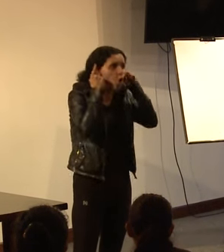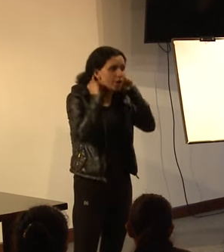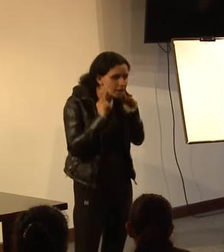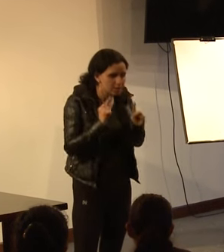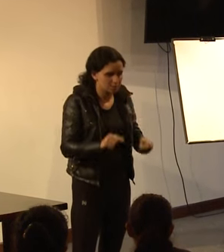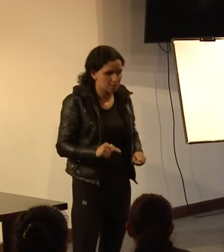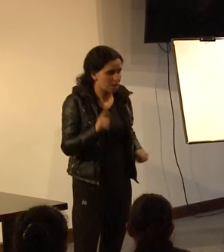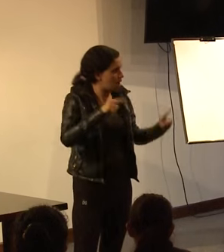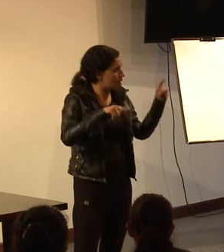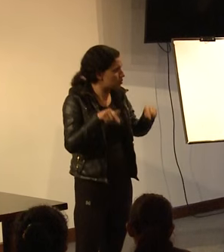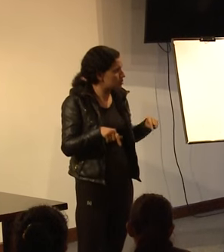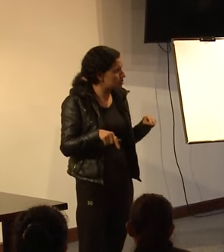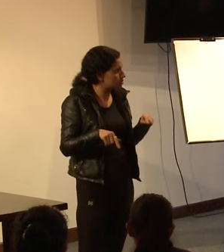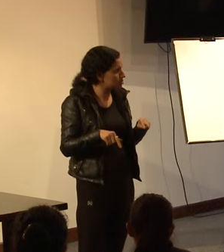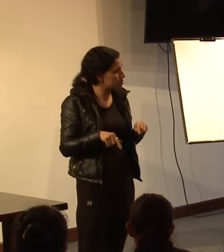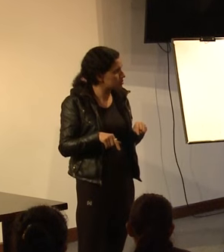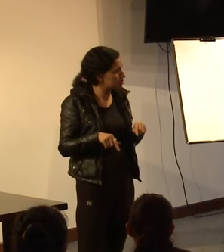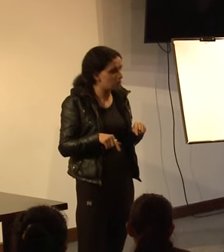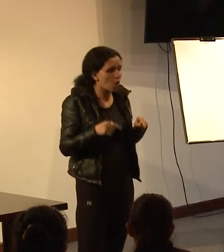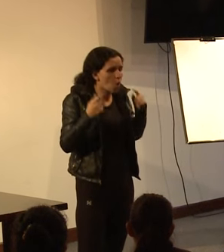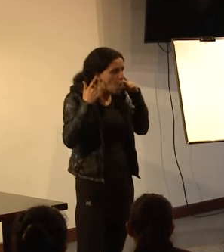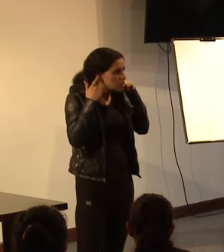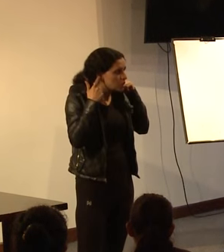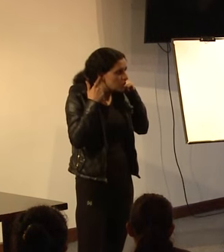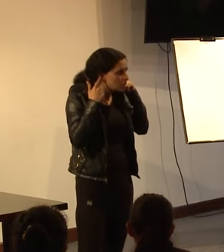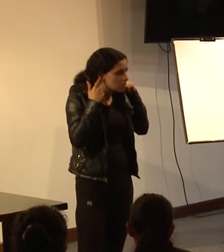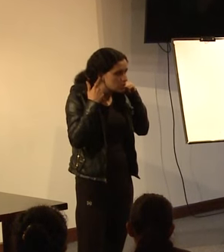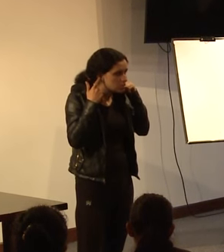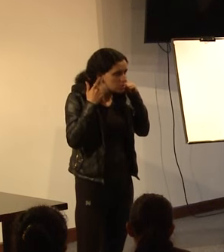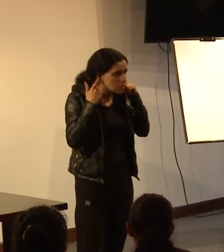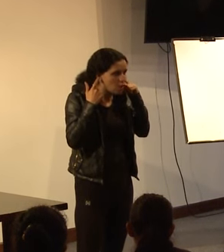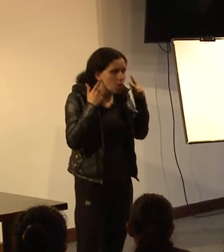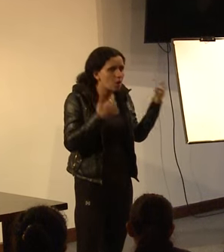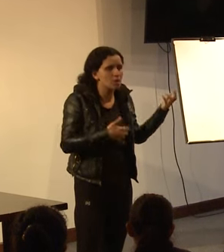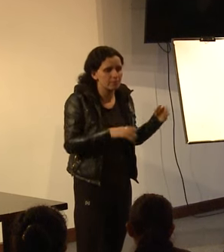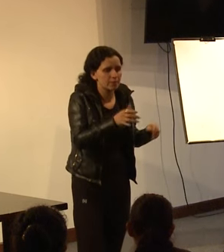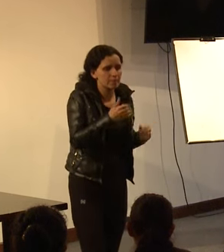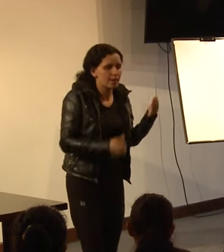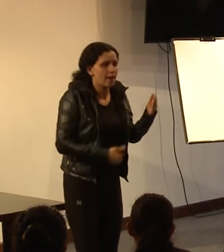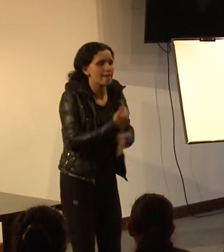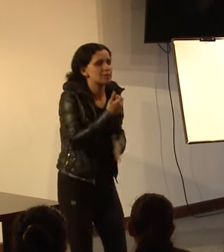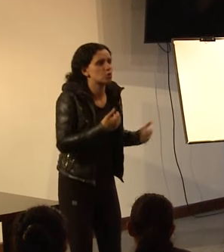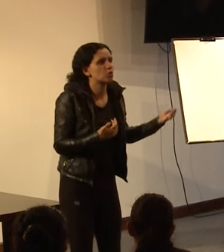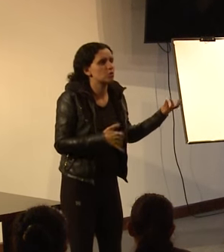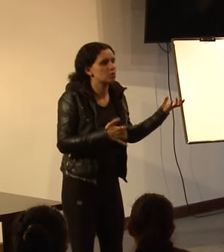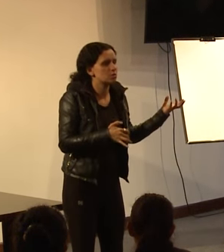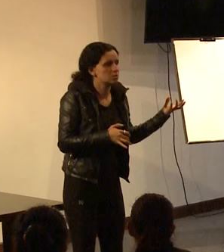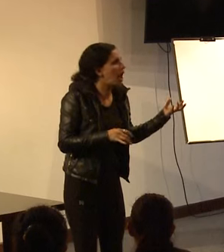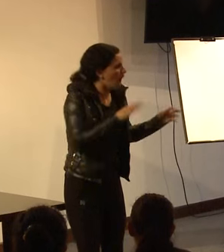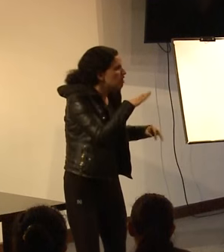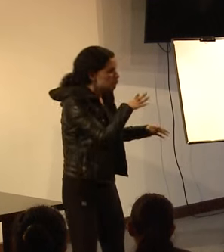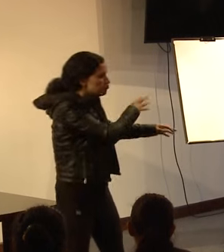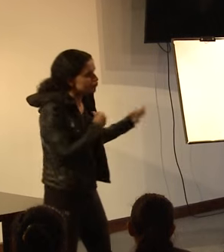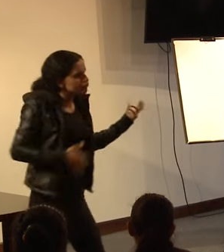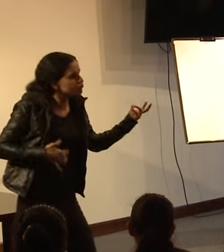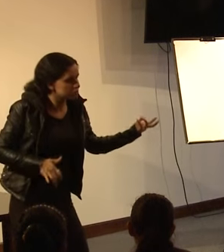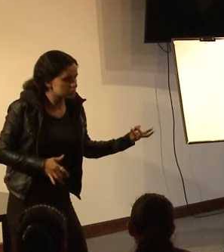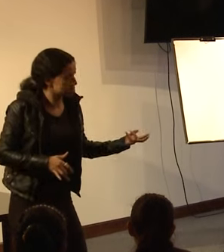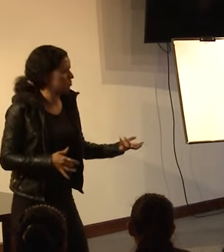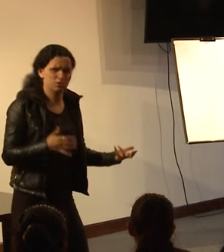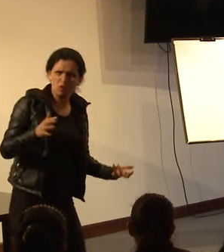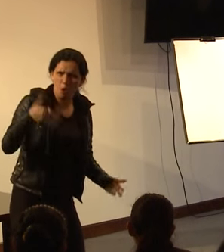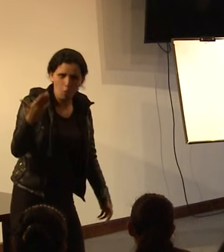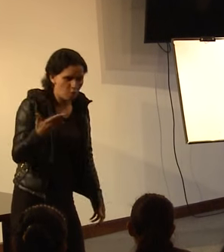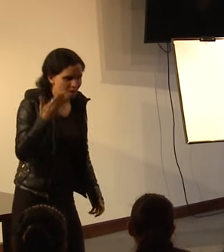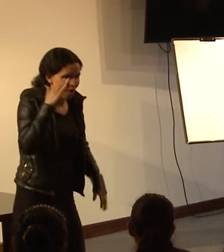han visto que muchos músicos tocan, dicen así, inclusive de oído, ¿no? Entonces tocan y uno se pega y sale, y ¿a qué hora estoy? No, lo estoy escuchando. ¿Qué hace un músico? Pues escucha en